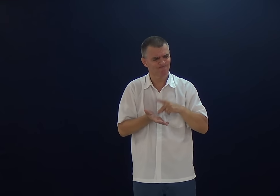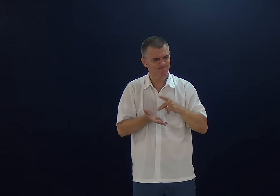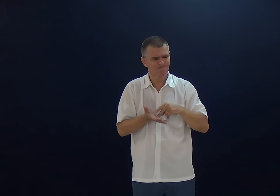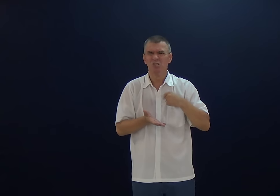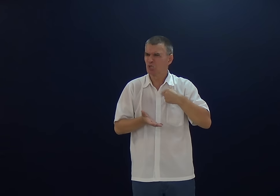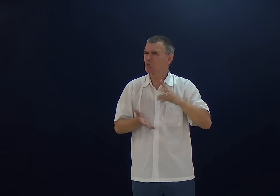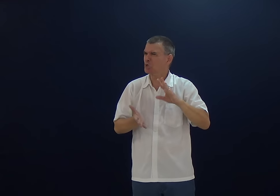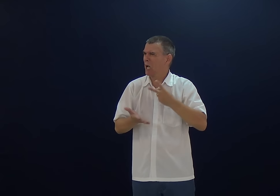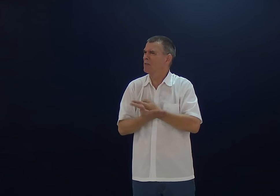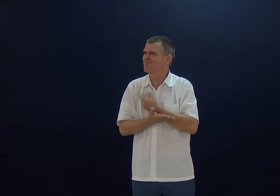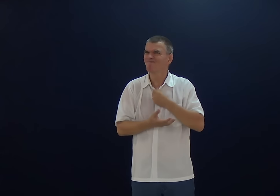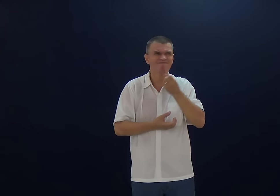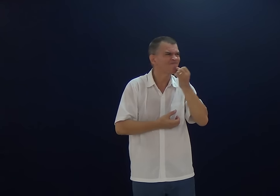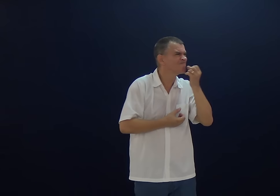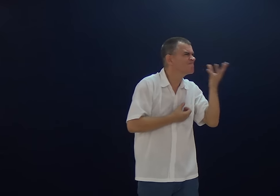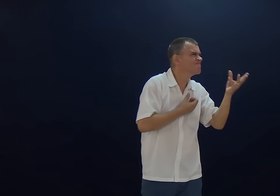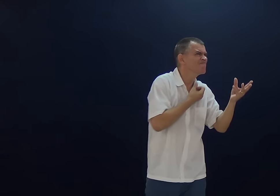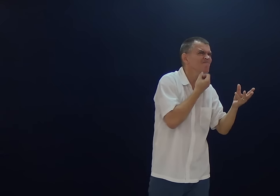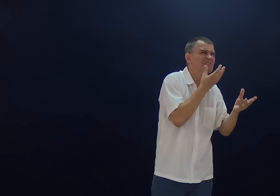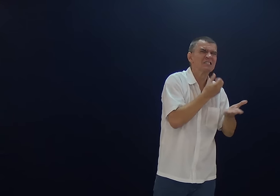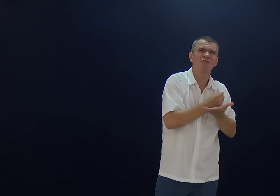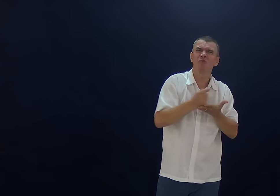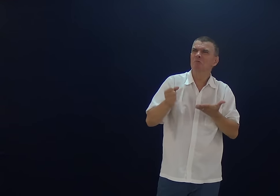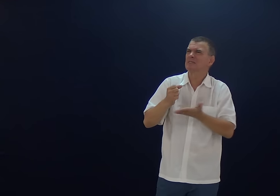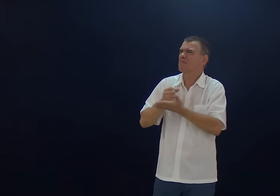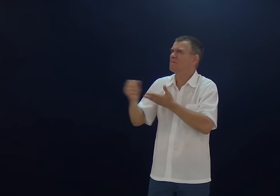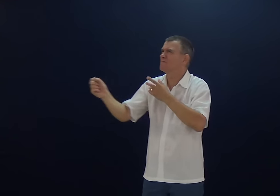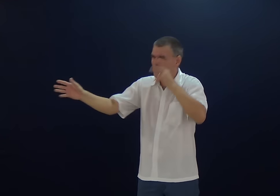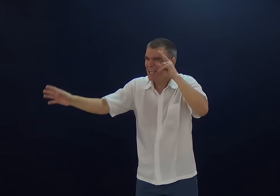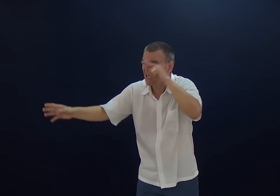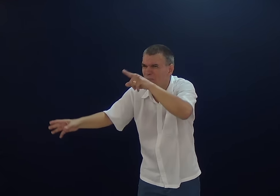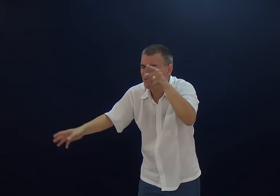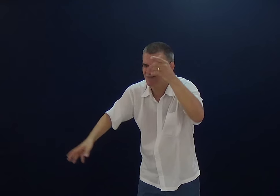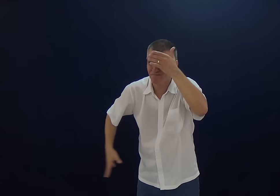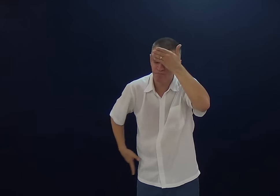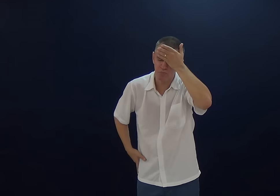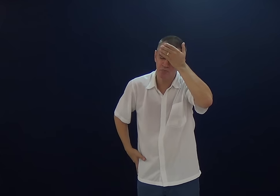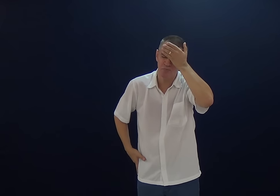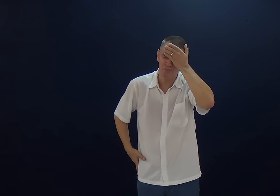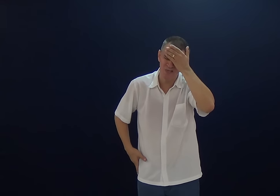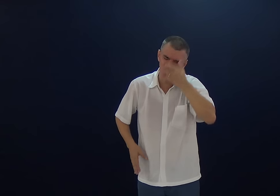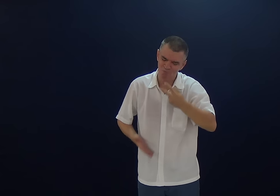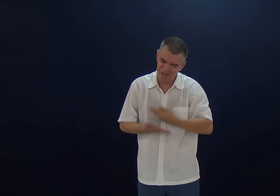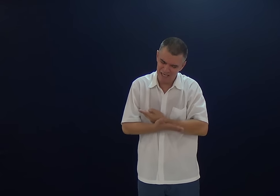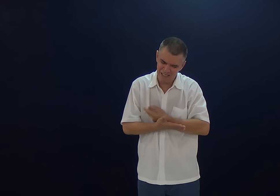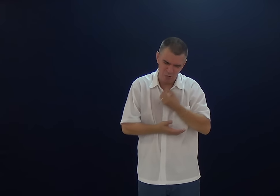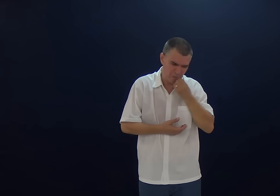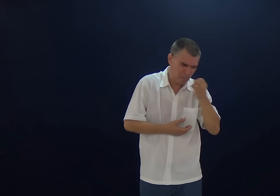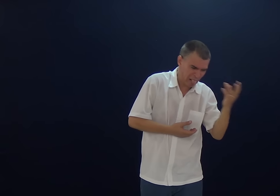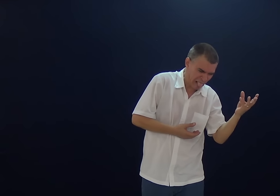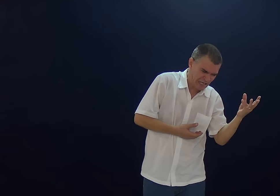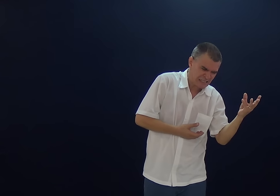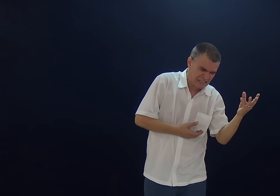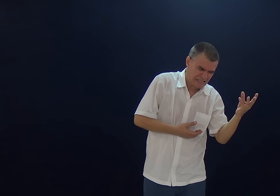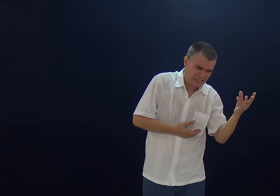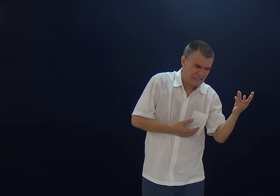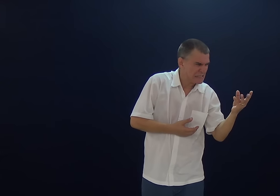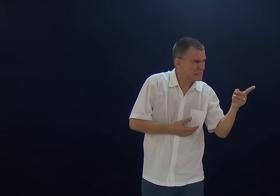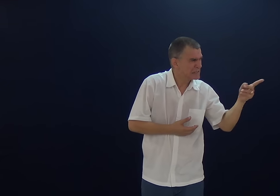orar eu eu eu já vou confessar para vocês eu já já fiz muitas coisas erradas já já